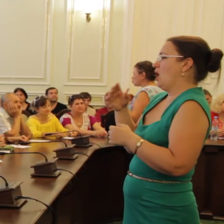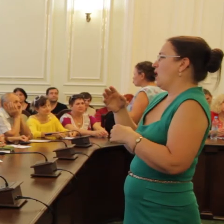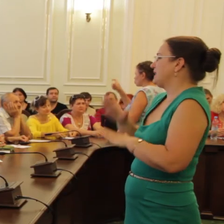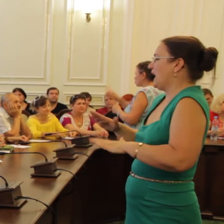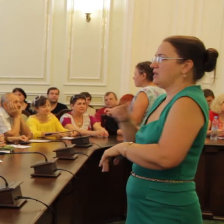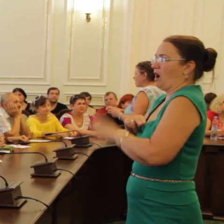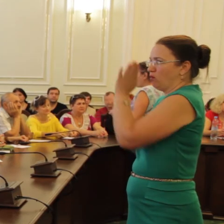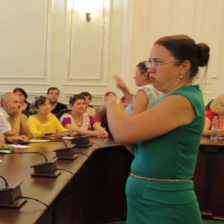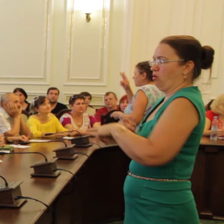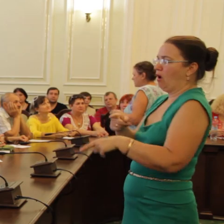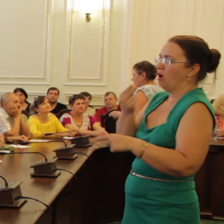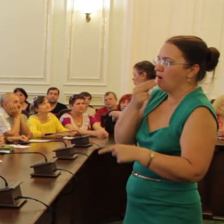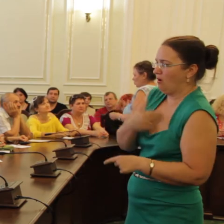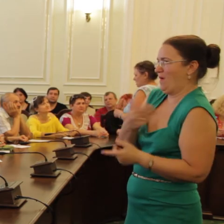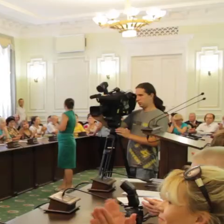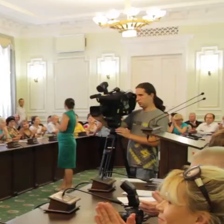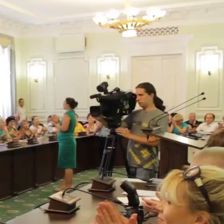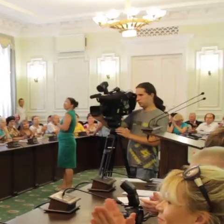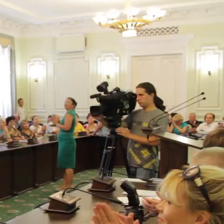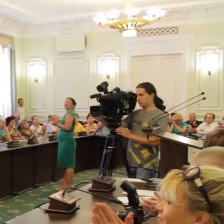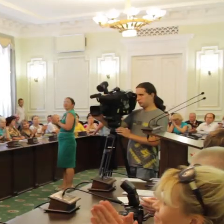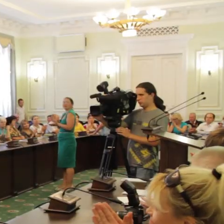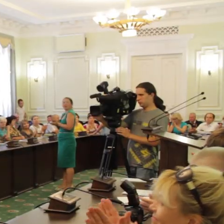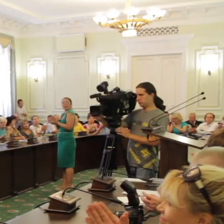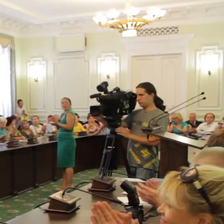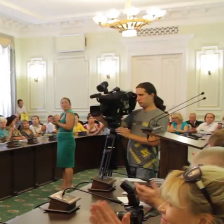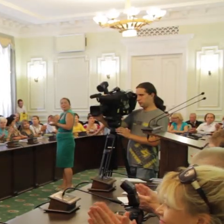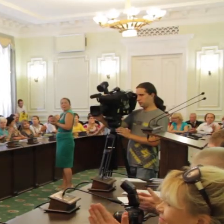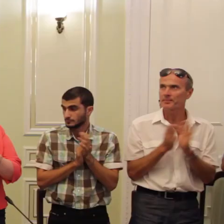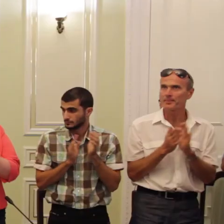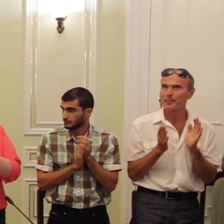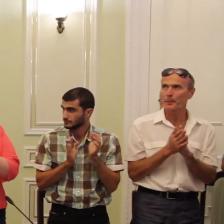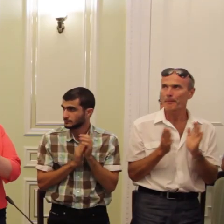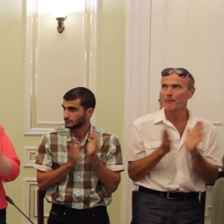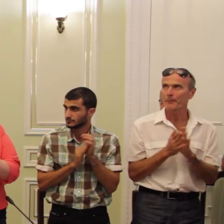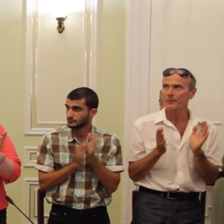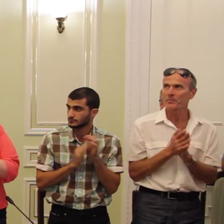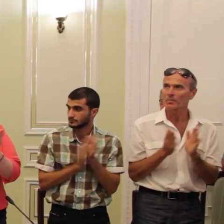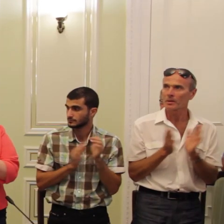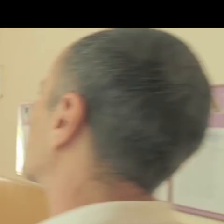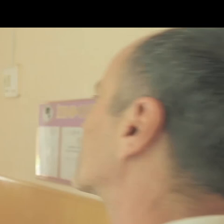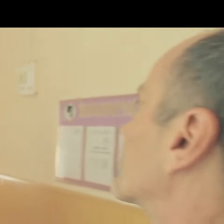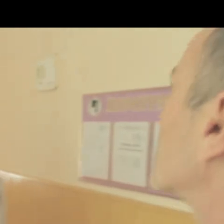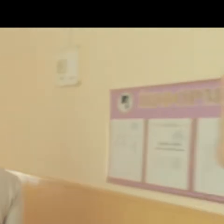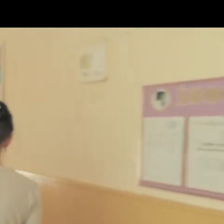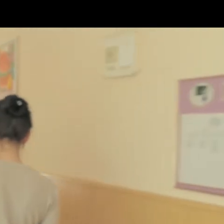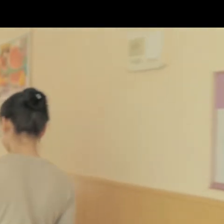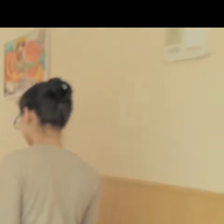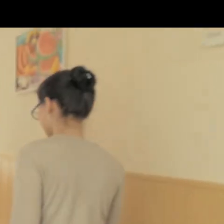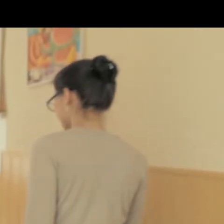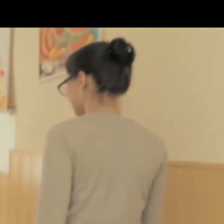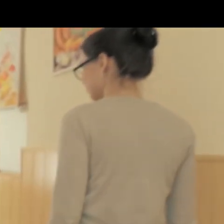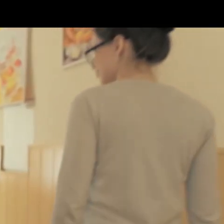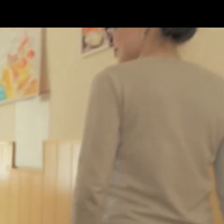і соціальної допомоги. Фільм «Глухота» довів – між людьми існують тільки створені ними самими бар'єри. Насправді ж, часто